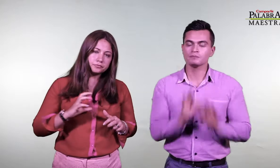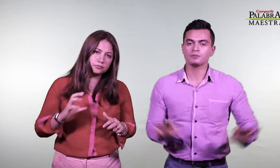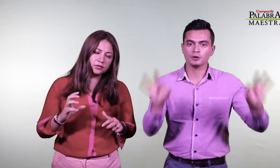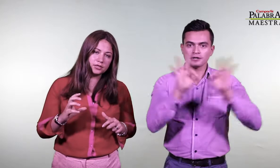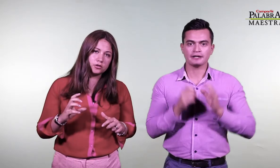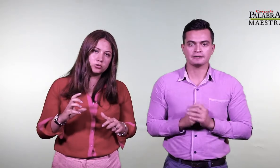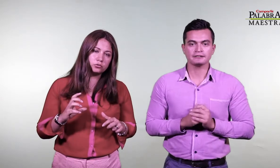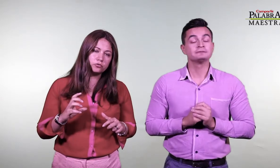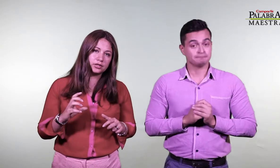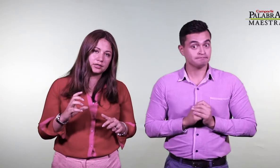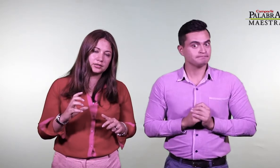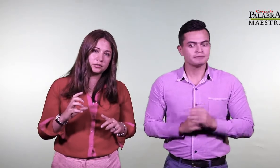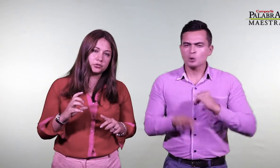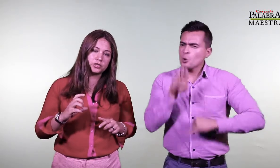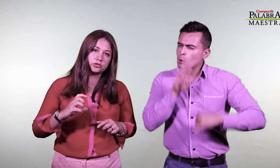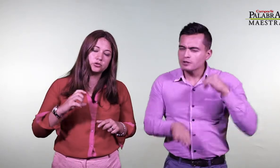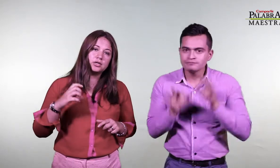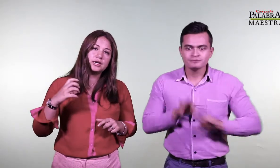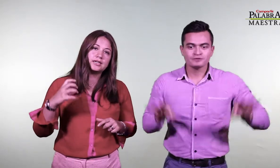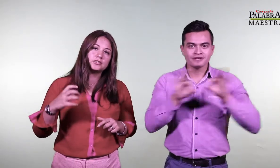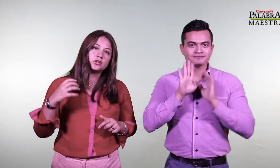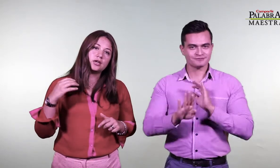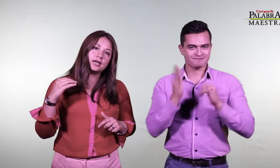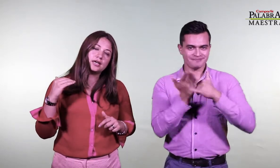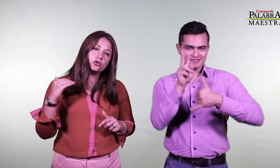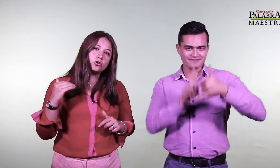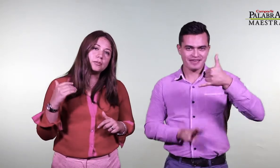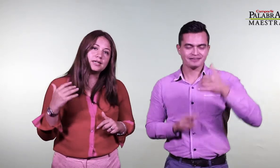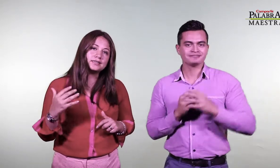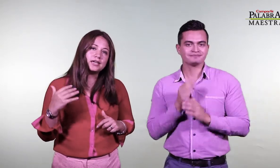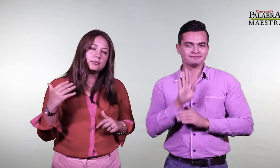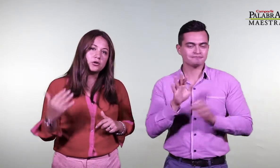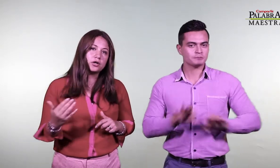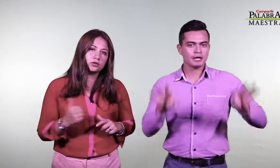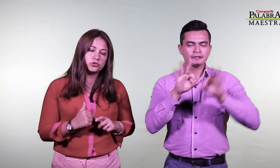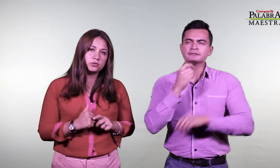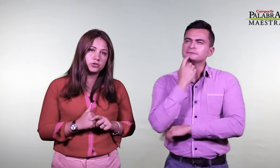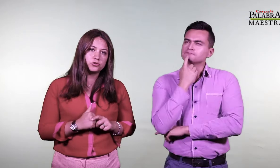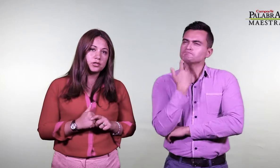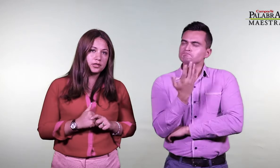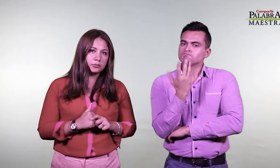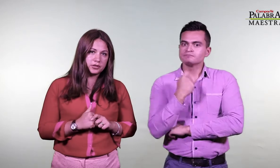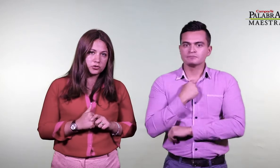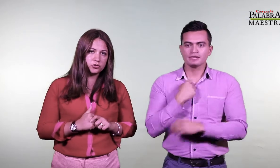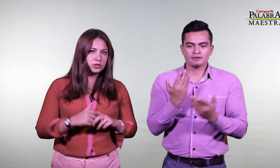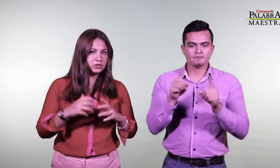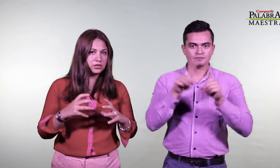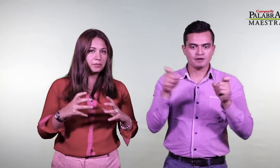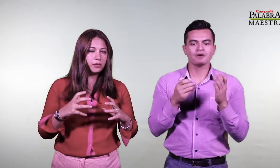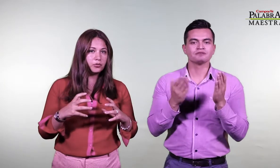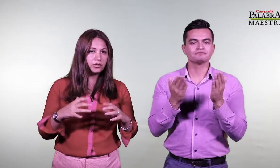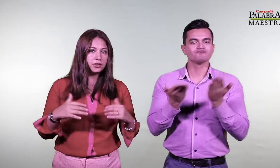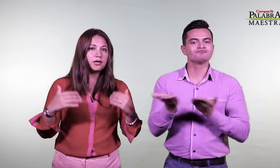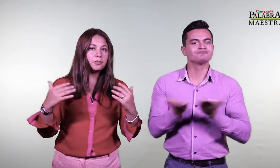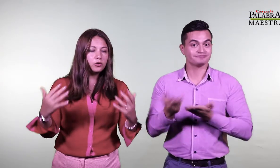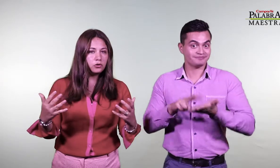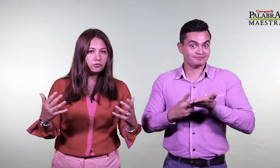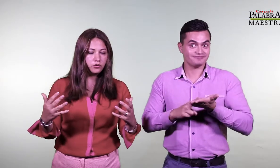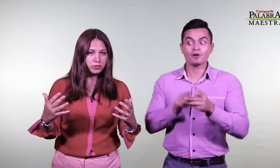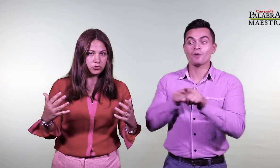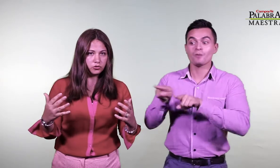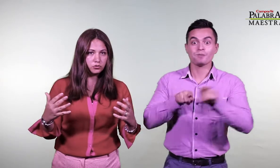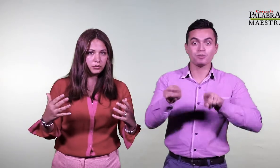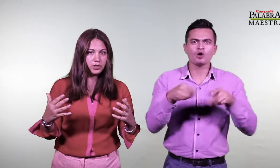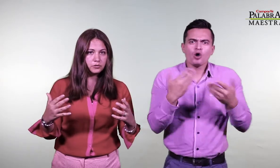importante, que es el último frente de este proyecto, es normalizar y mejorar los servicios de interpretación. Es decir, para poder tener